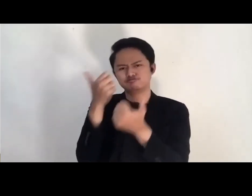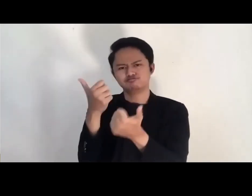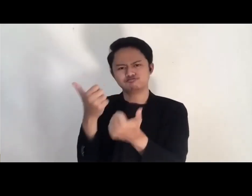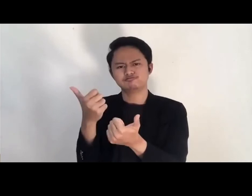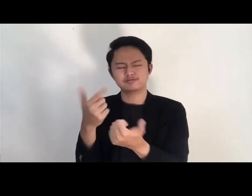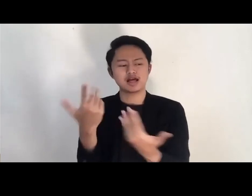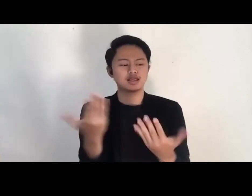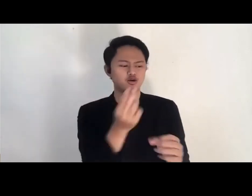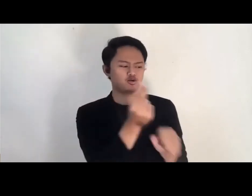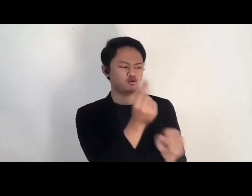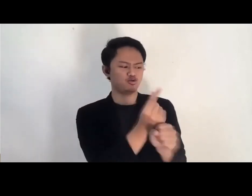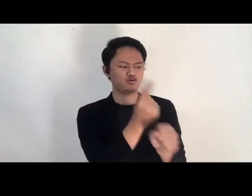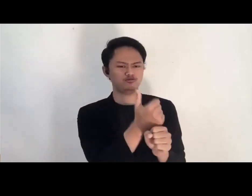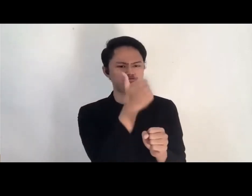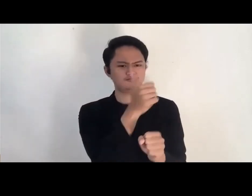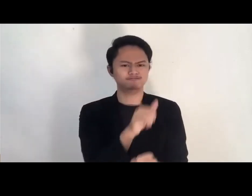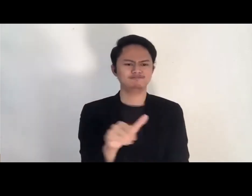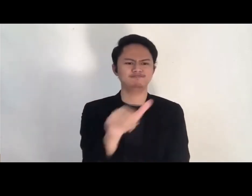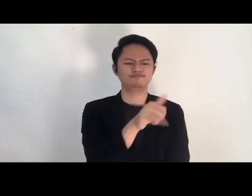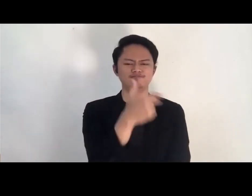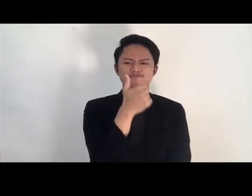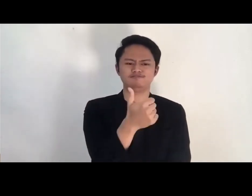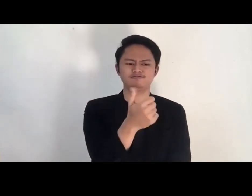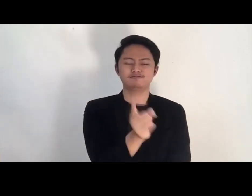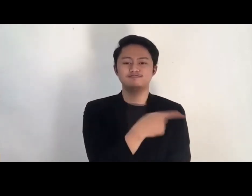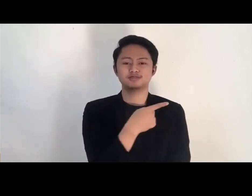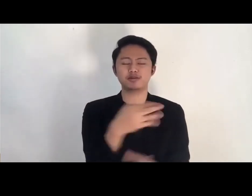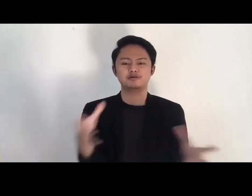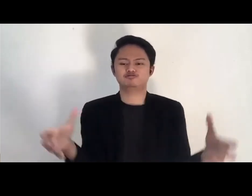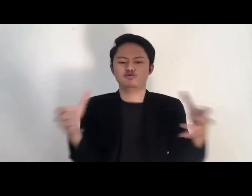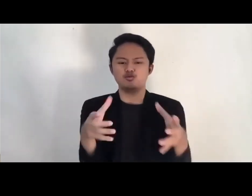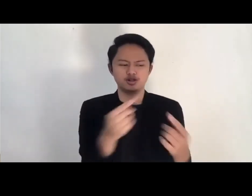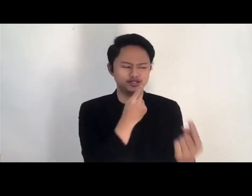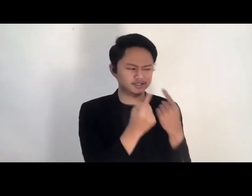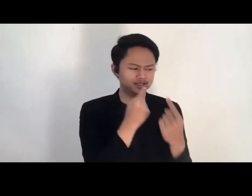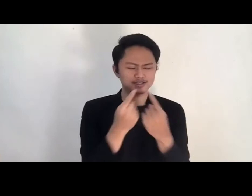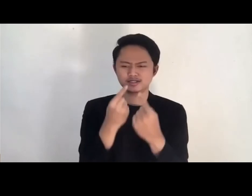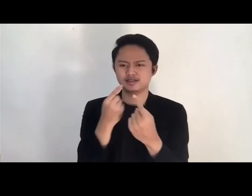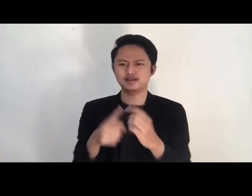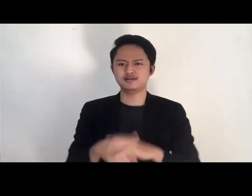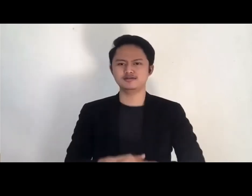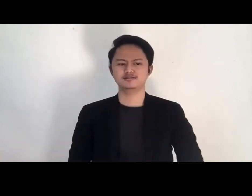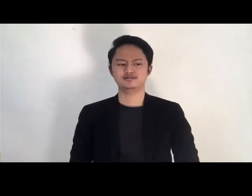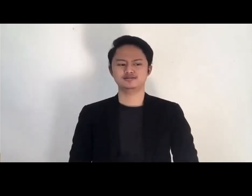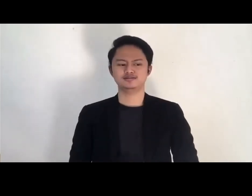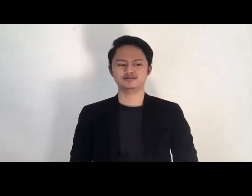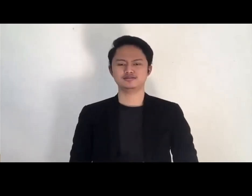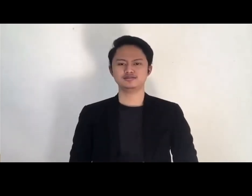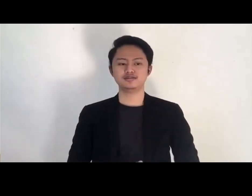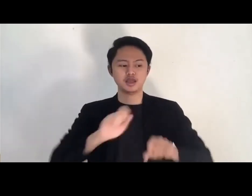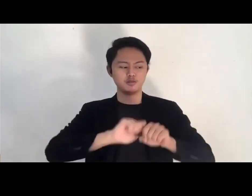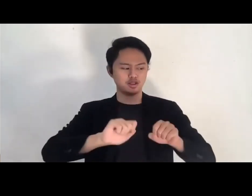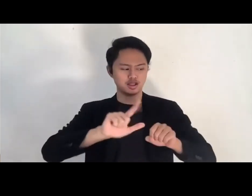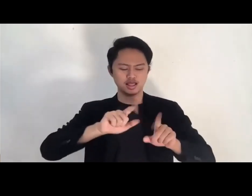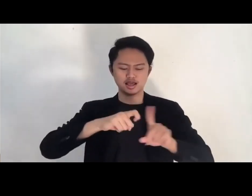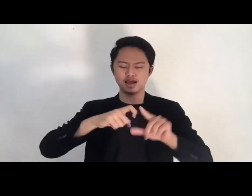guru-guru yang bagus dan baik, itu kami berhimpun, berdiskusi dan kemudian menyusun lembar kerja